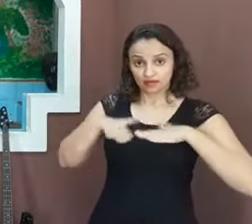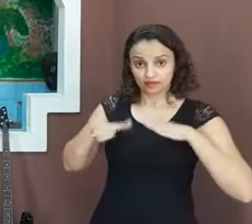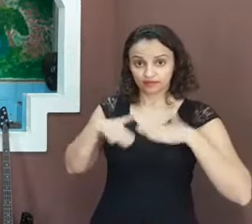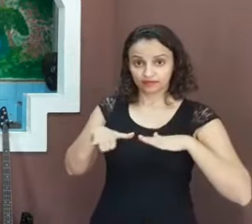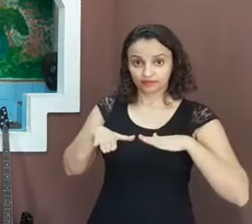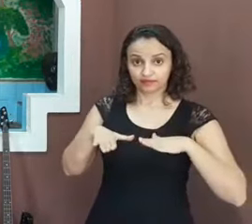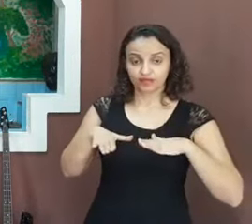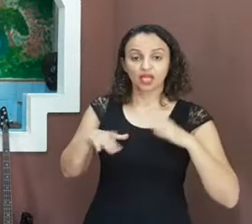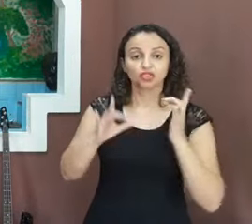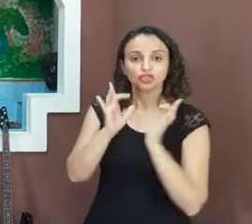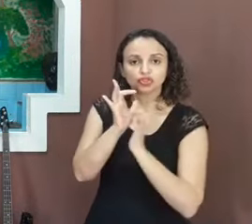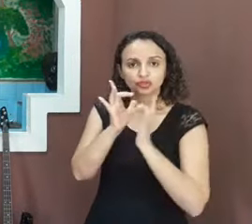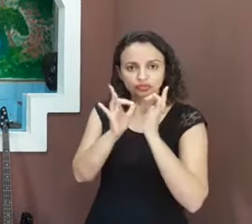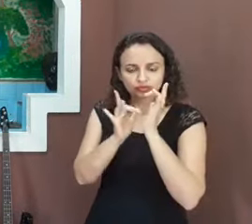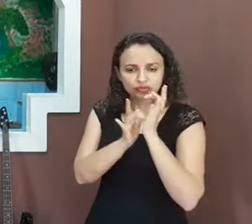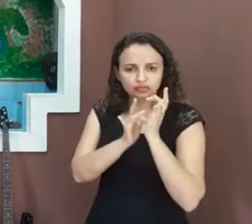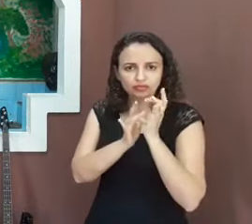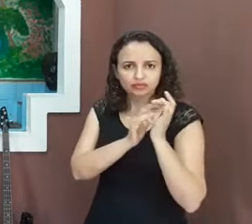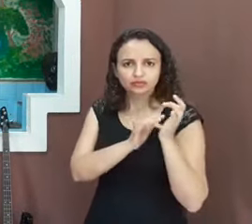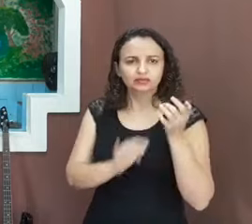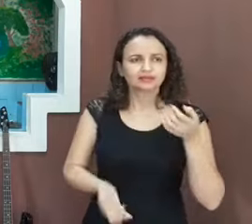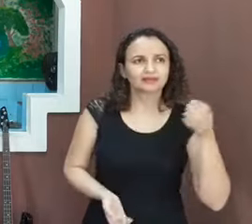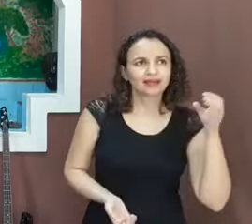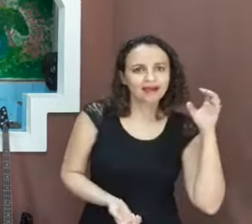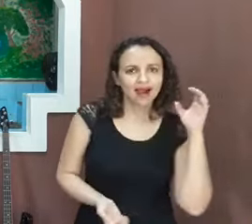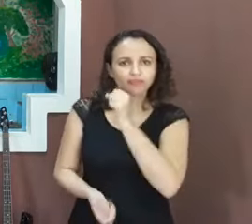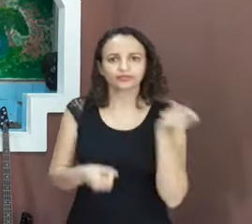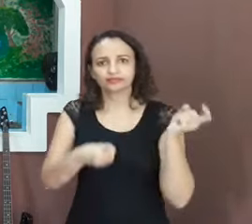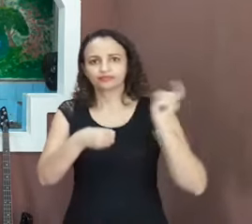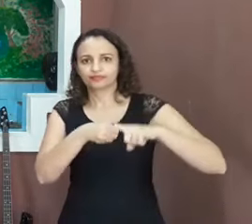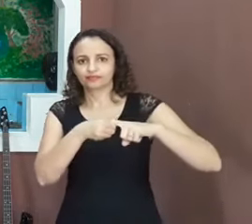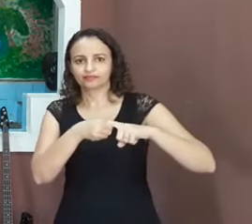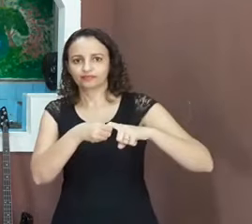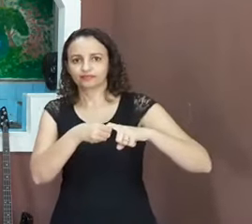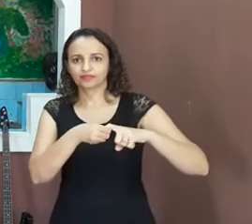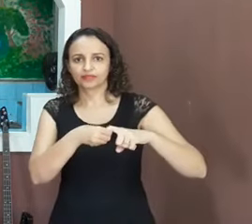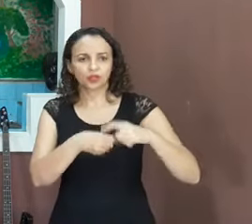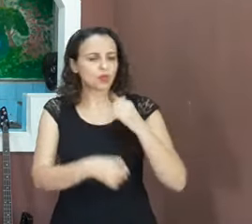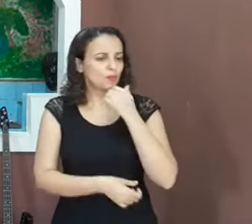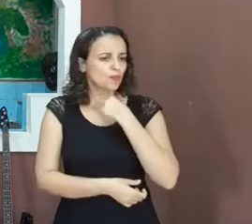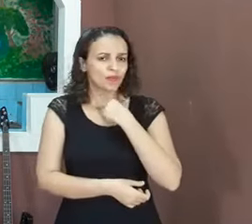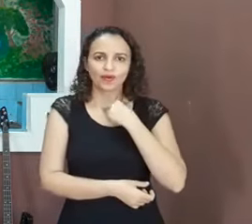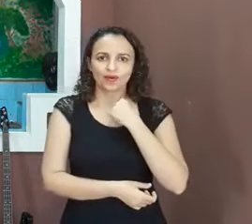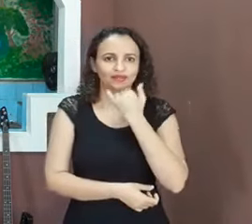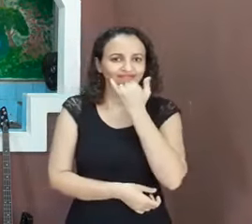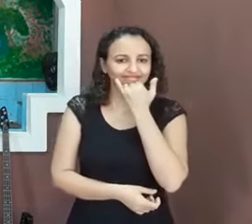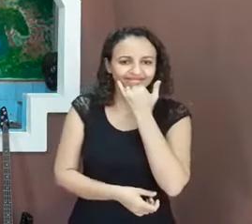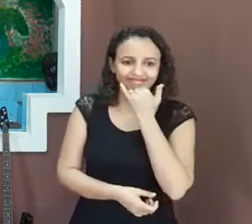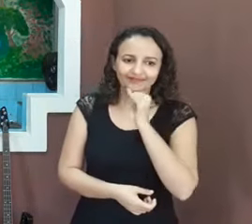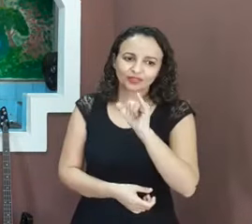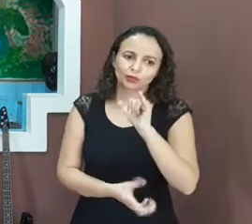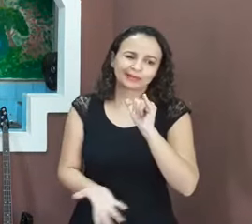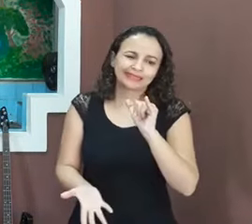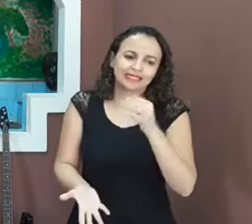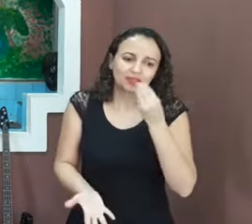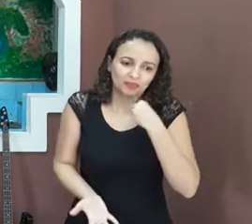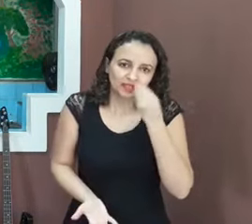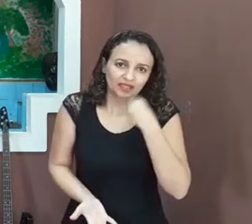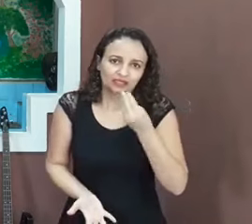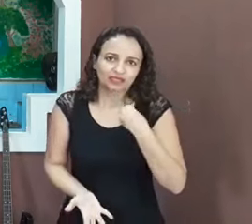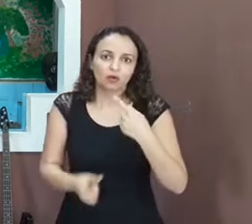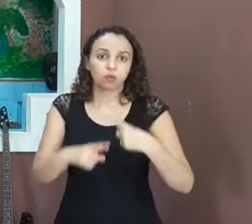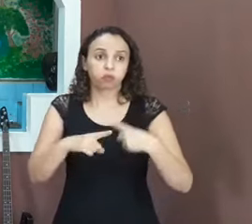da volta de Cristo não é a desculpa para a preguiça. Nós temos tido uma